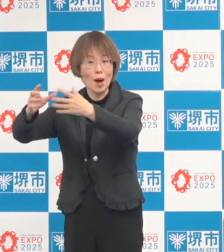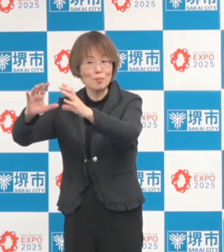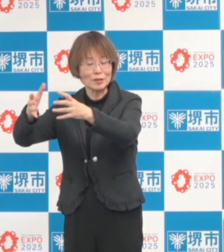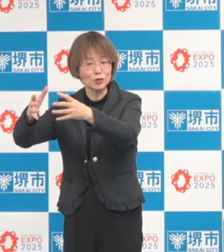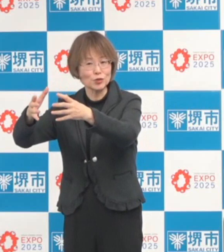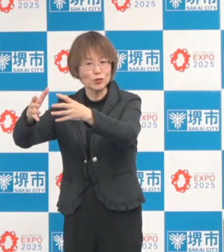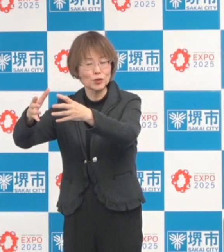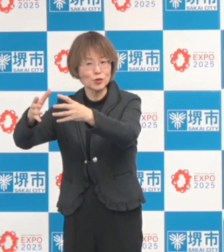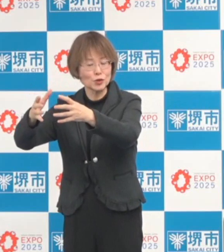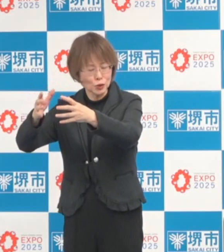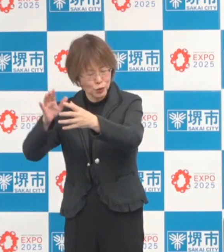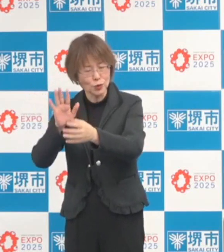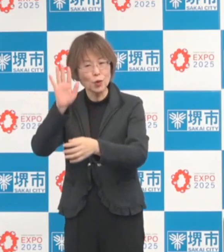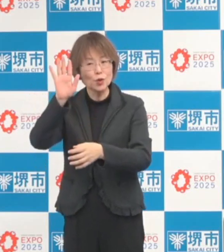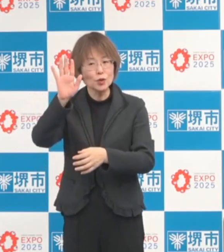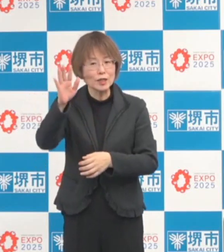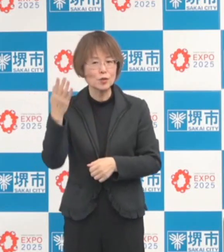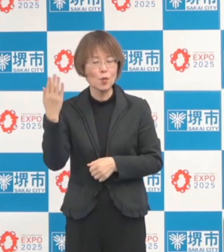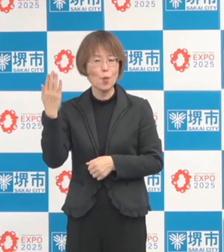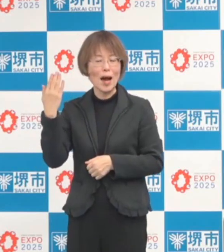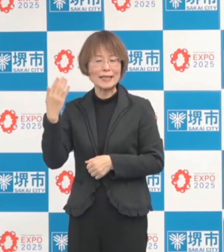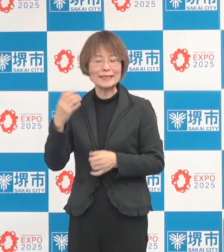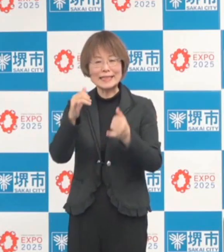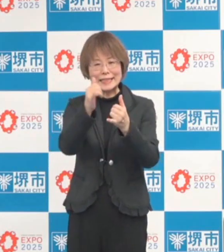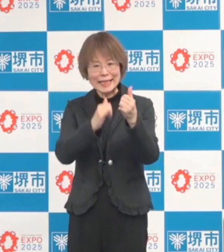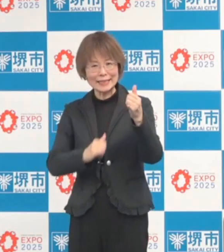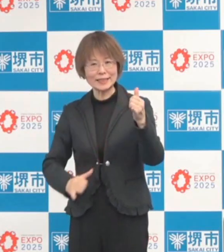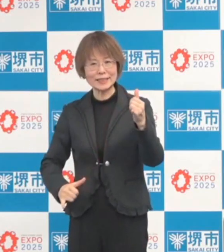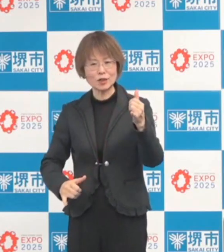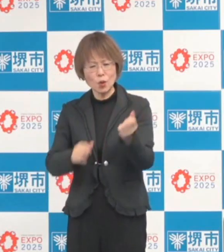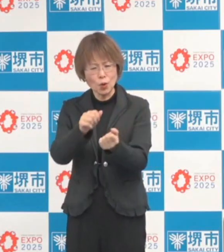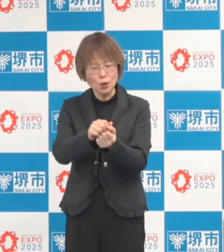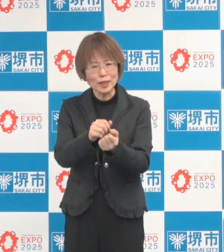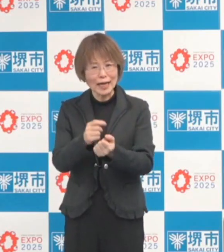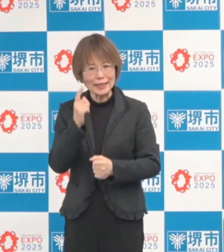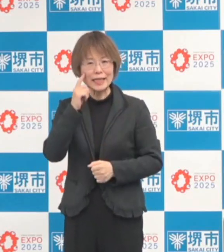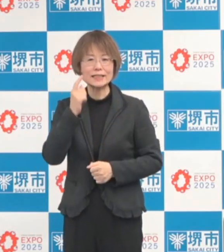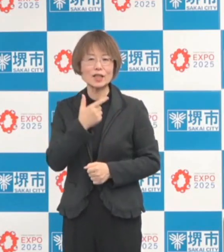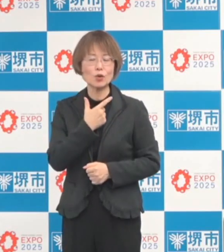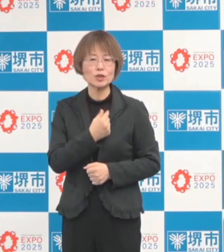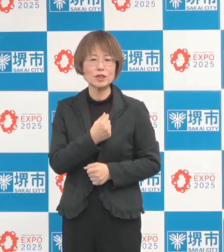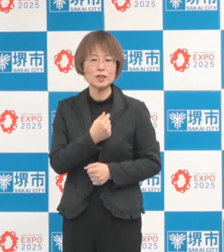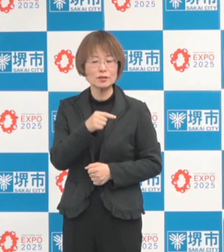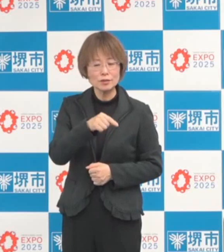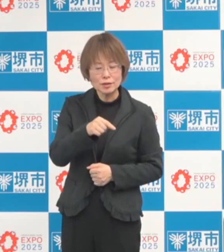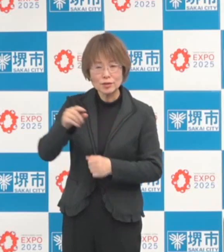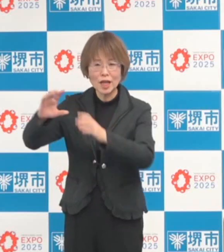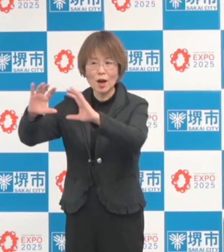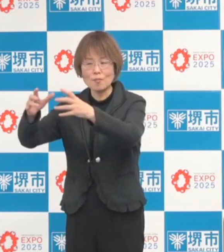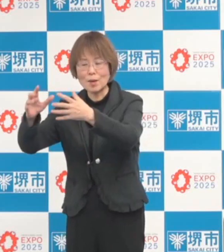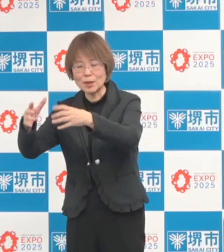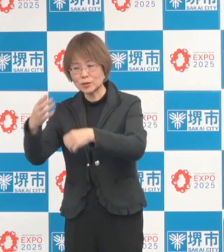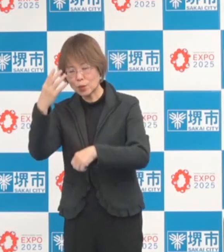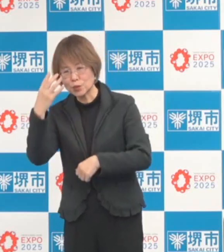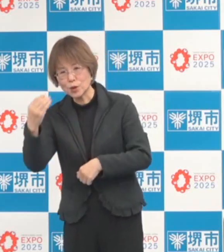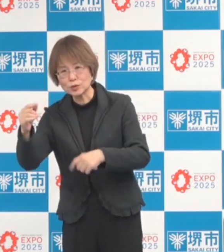その未来の前にはやはり歴史がありますから、その堺の歴史を感じていただくことによって、より万博の魅力が歴史からつながる未来というものも感じていただける相